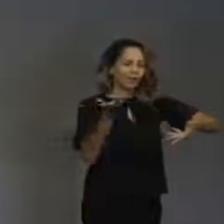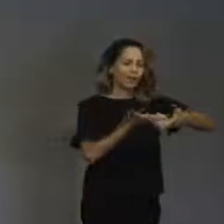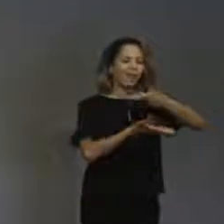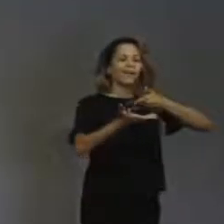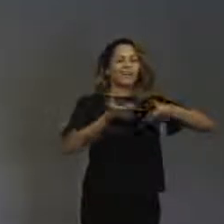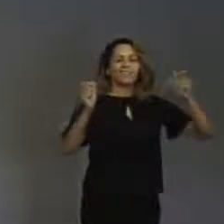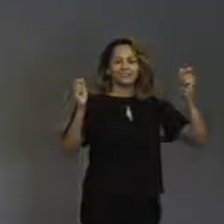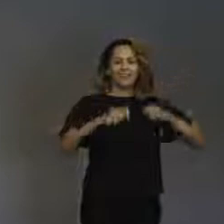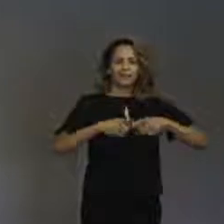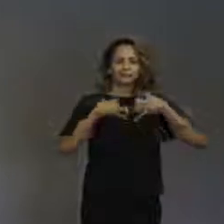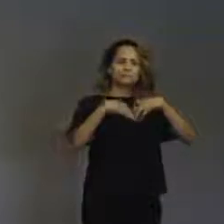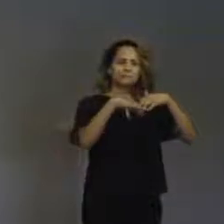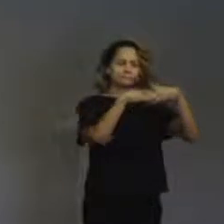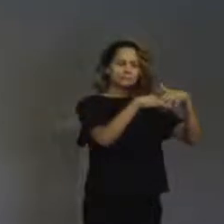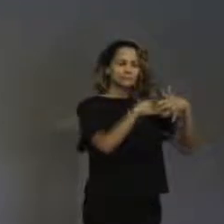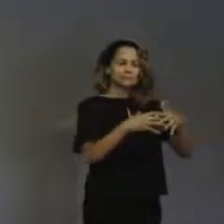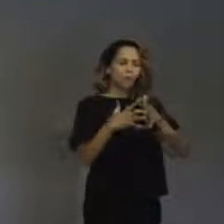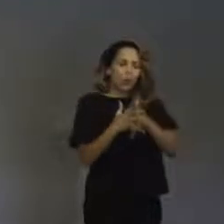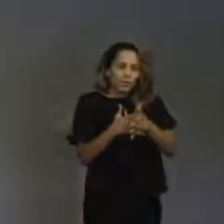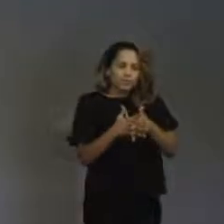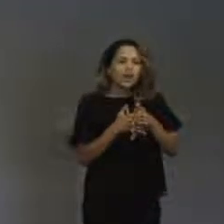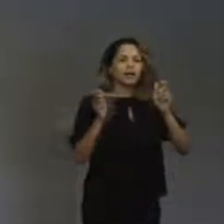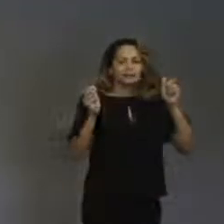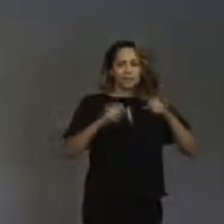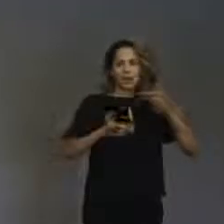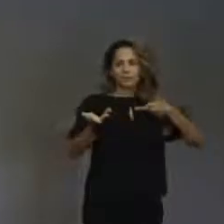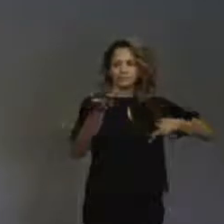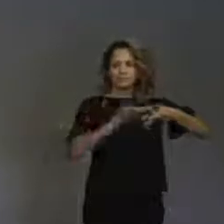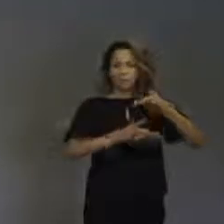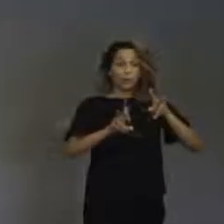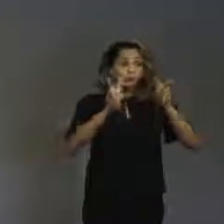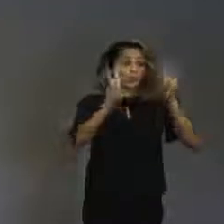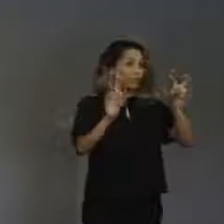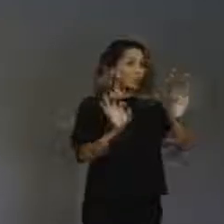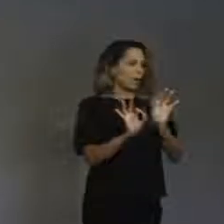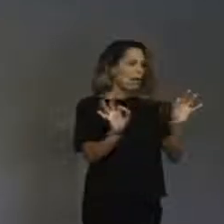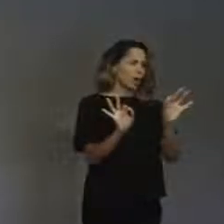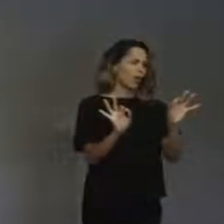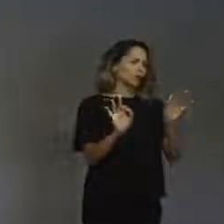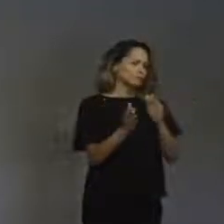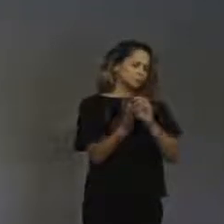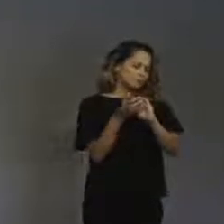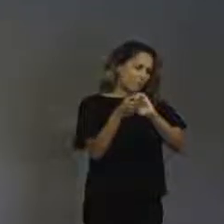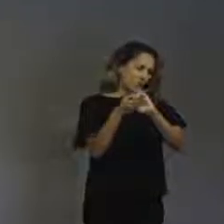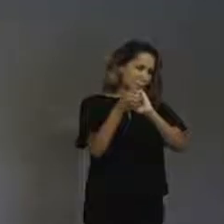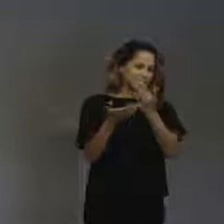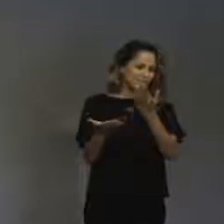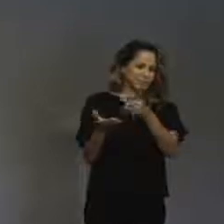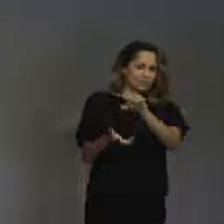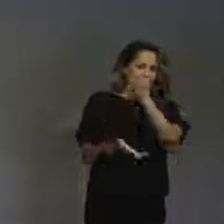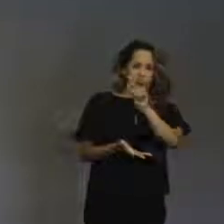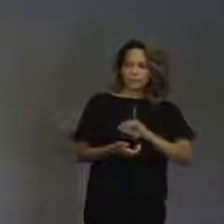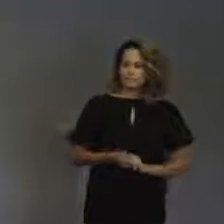dia. Então, tema mais pertinente impossível, vocês foram muito felizes na escolha. Pronto. Obrigada. Muito obrigada,